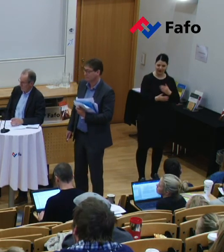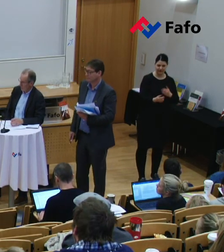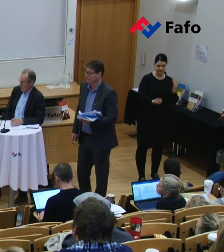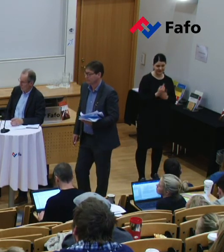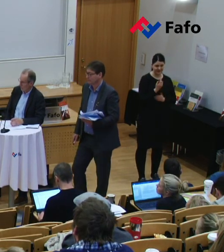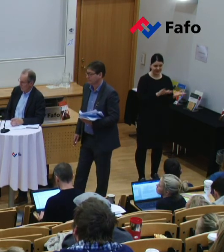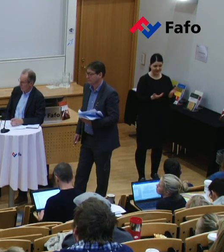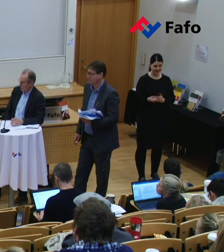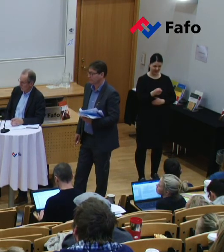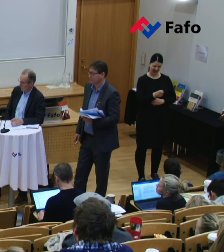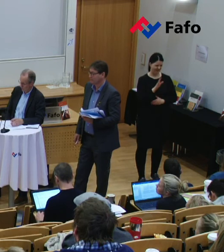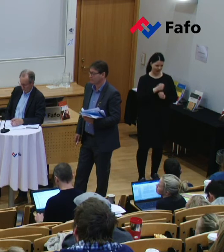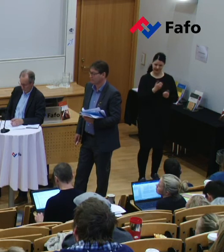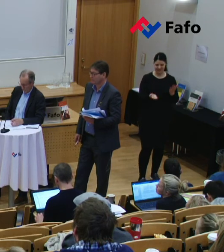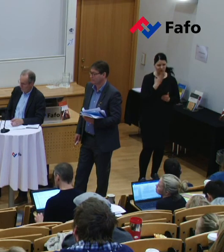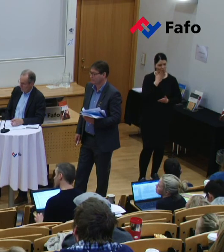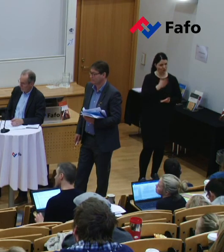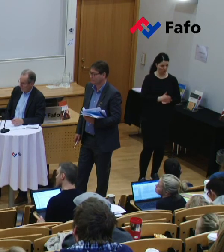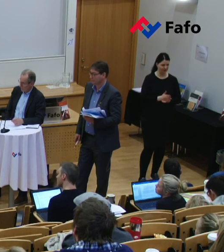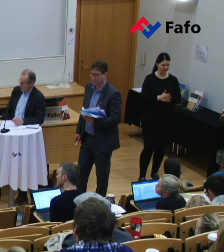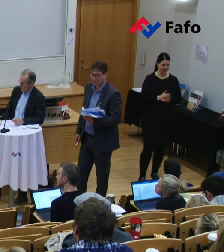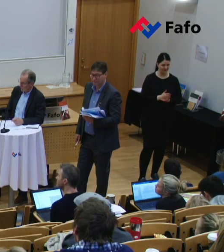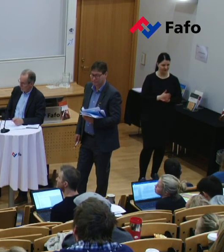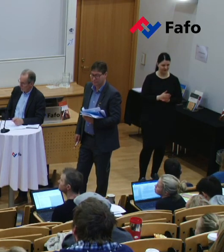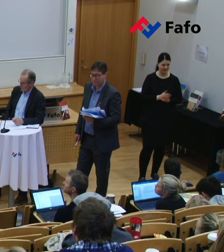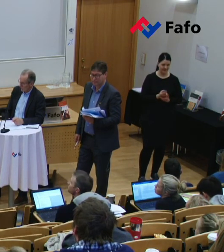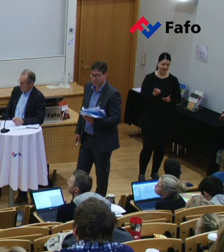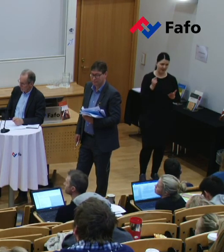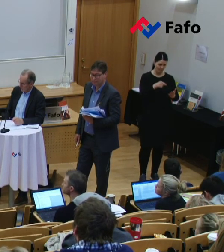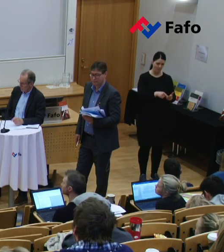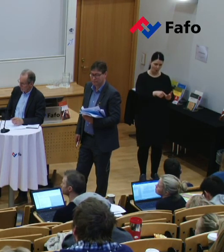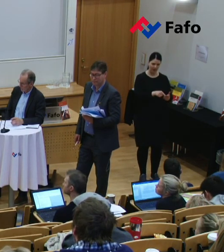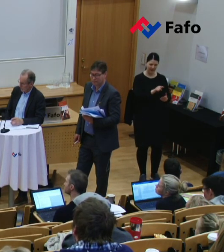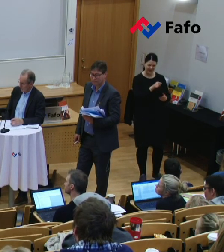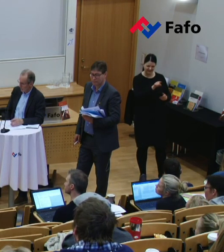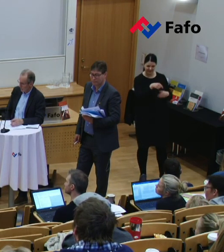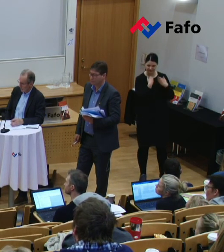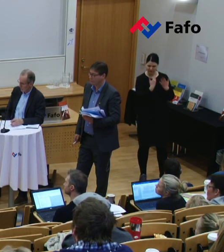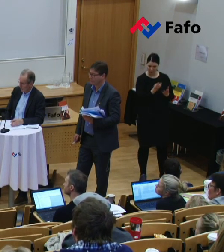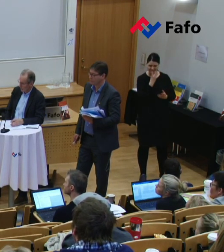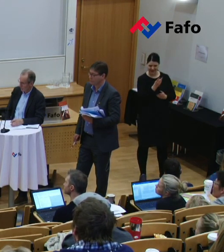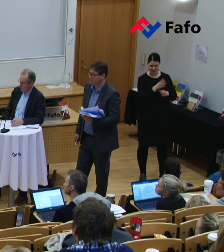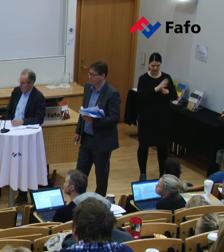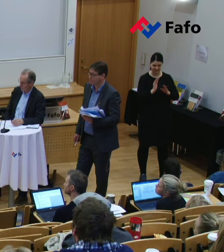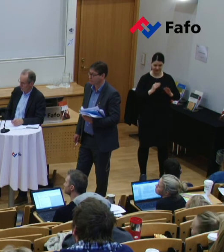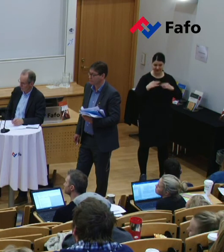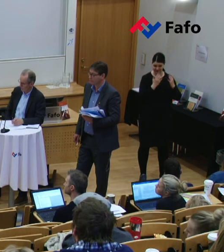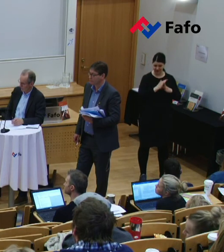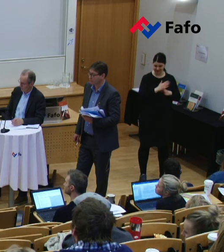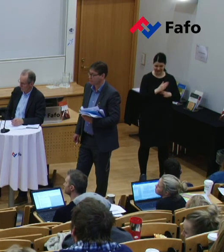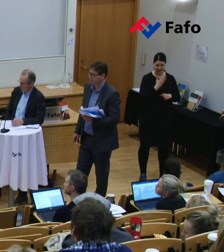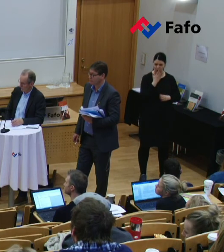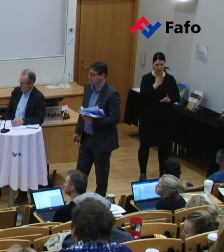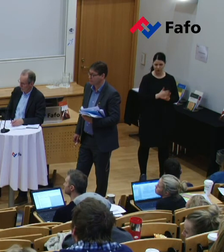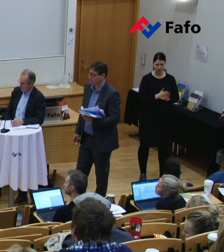det jo fordi det ikke godt nok. Altså de på en måte målene vi får på livskvalitet, det ikke godt nok. Og vi kunne kanskje oppnådd